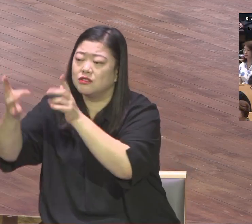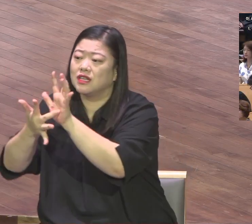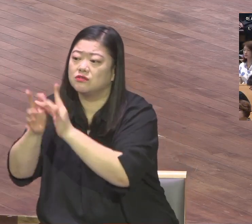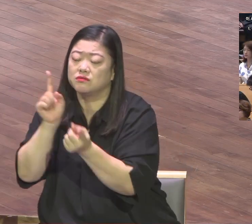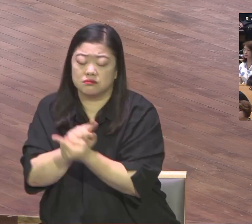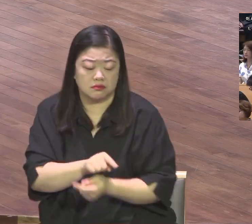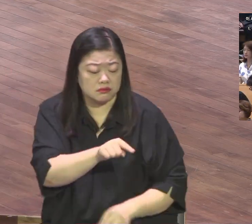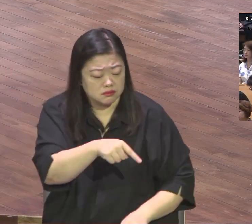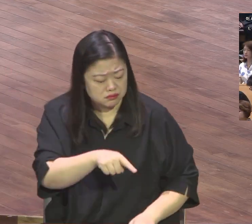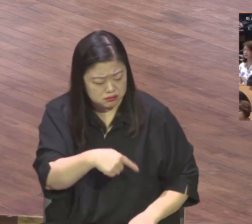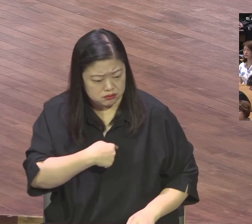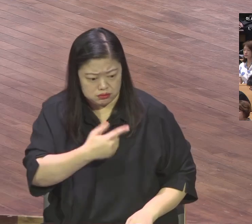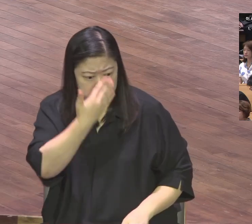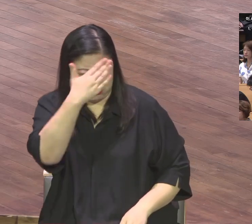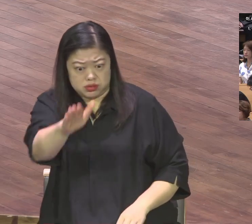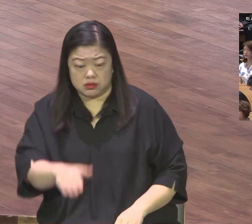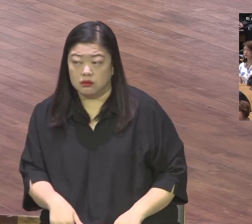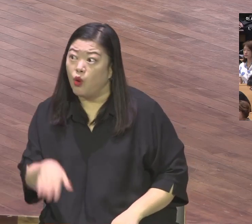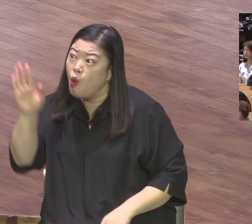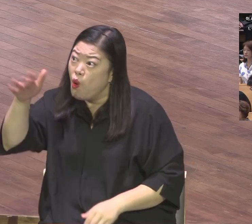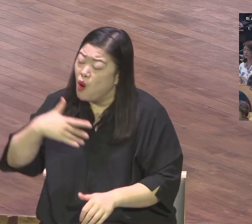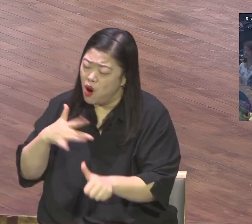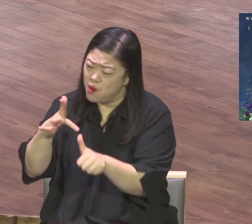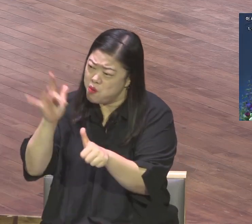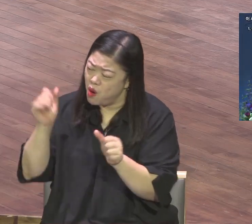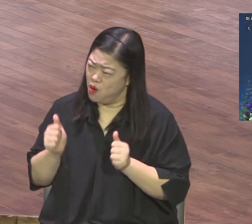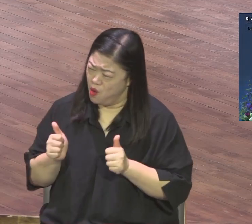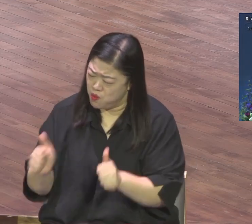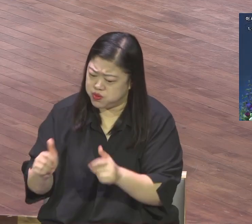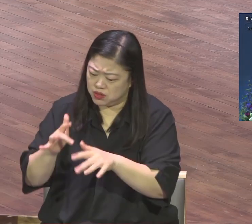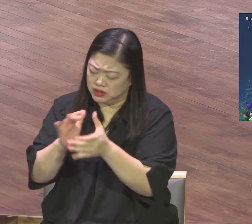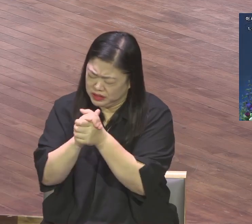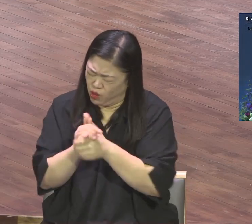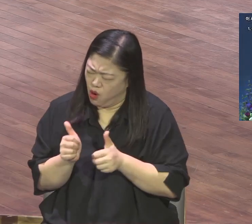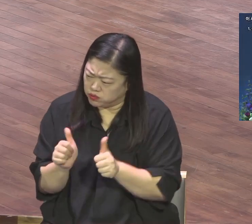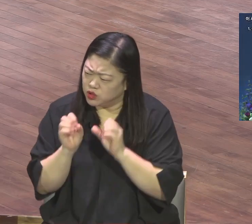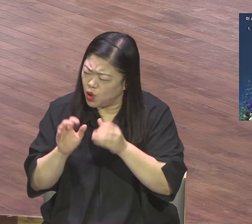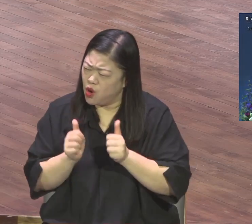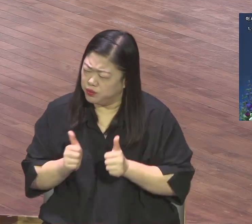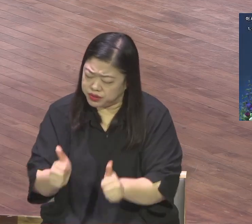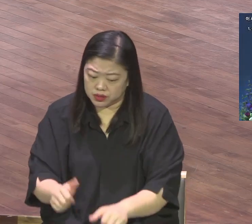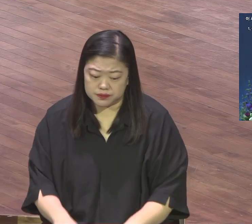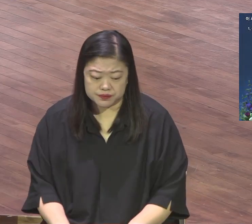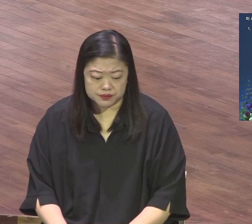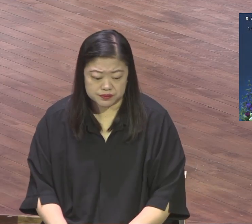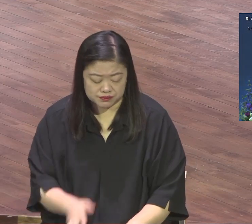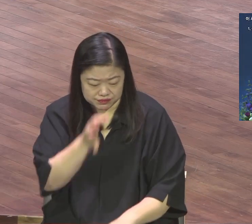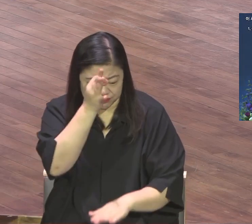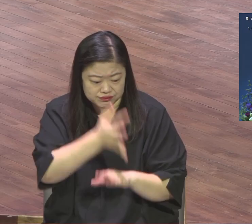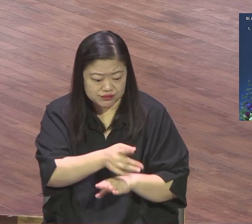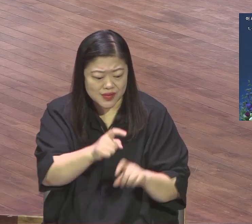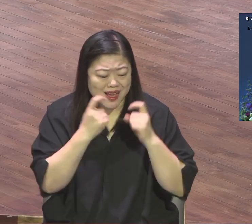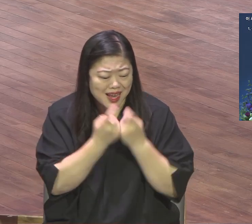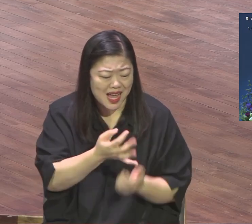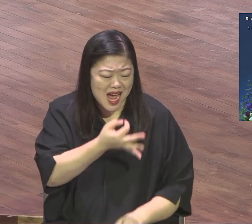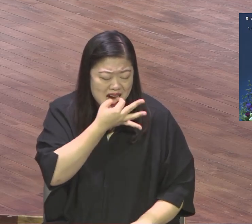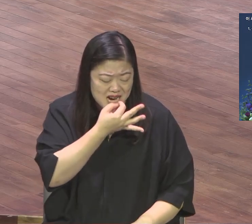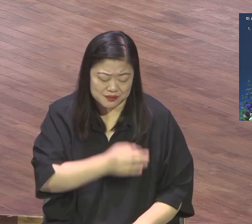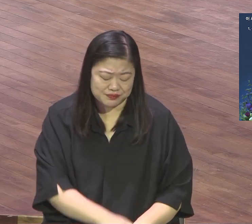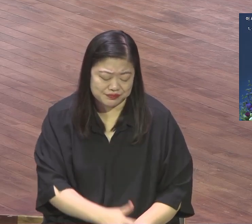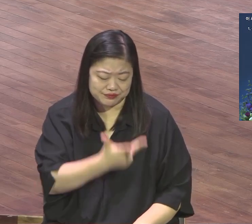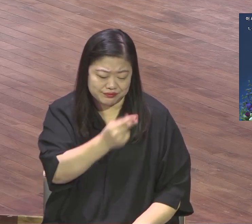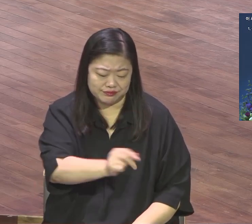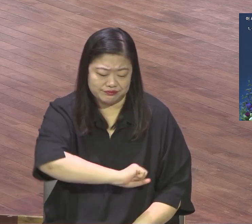이렇게 굳건히 사역하는 사역하면서 에베소에 도착을 그렇게 했는데 바울은 여기서 어떤